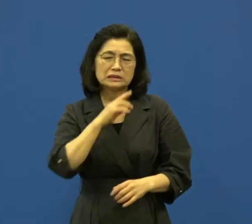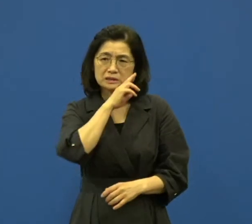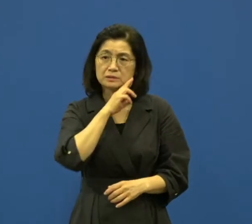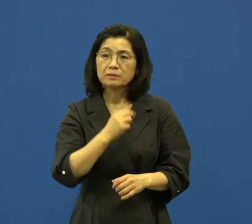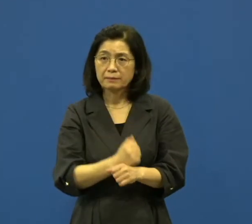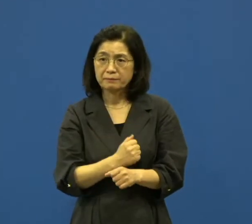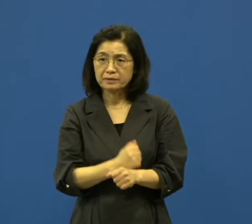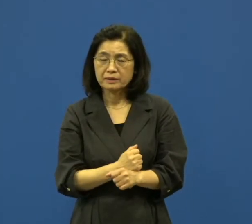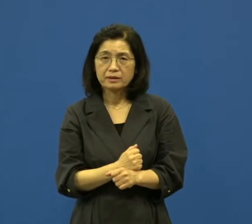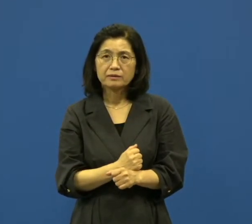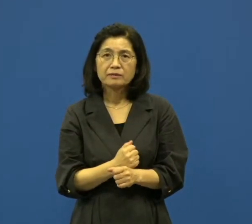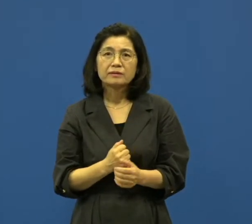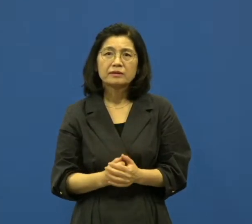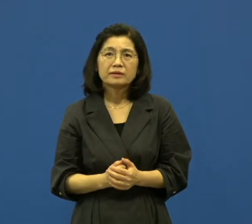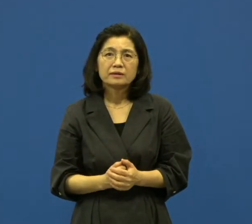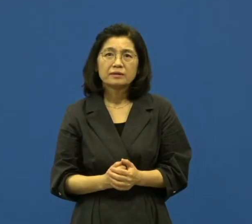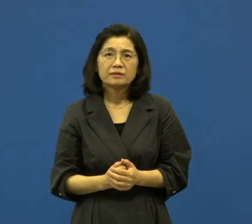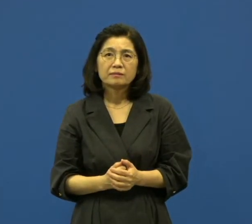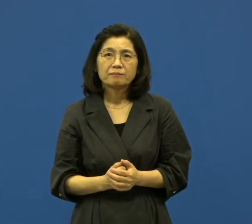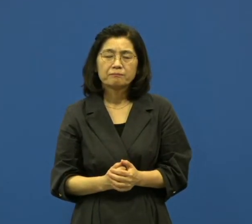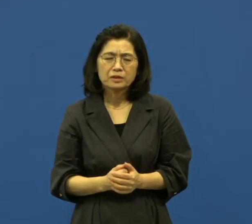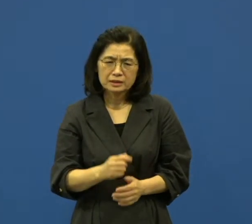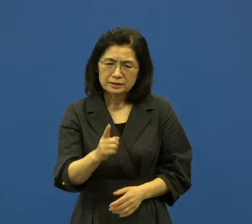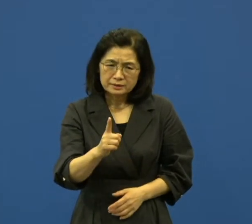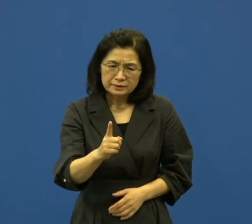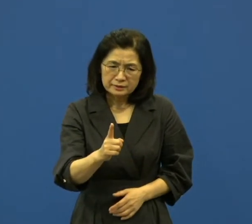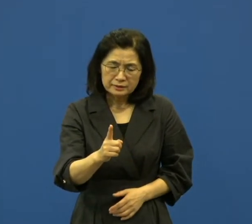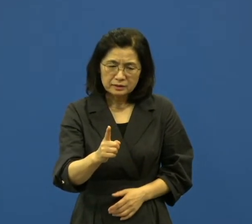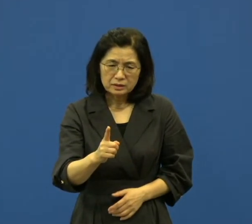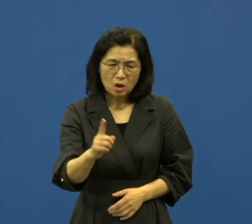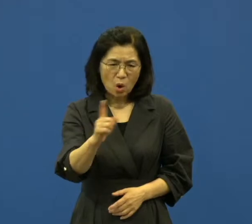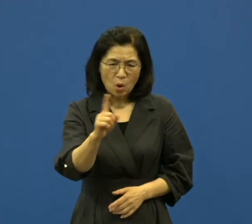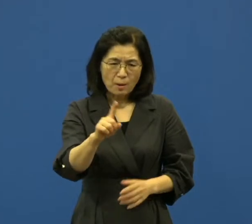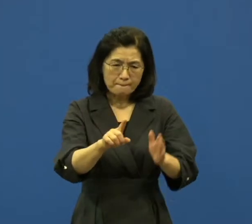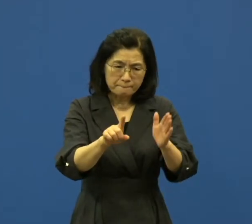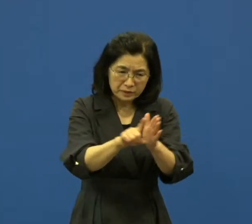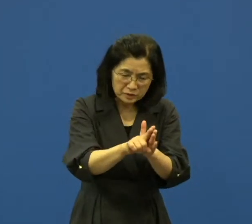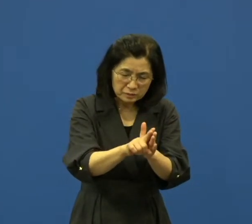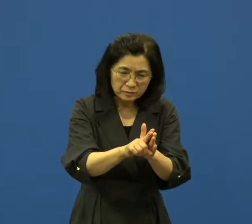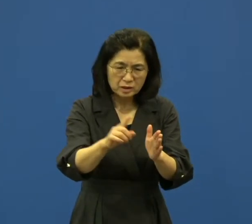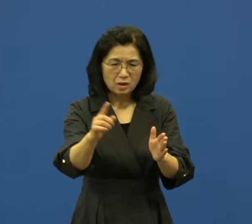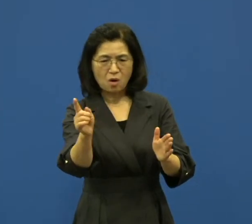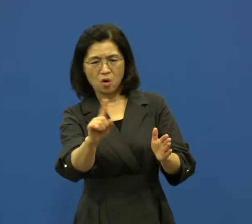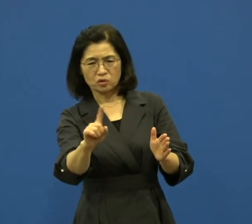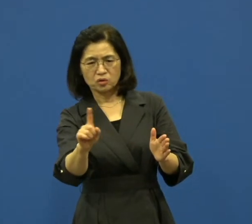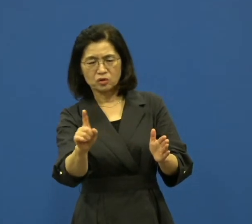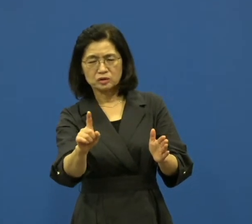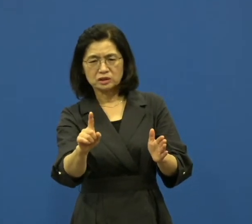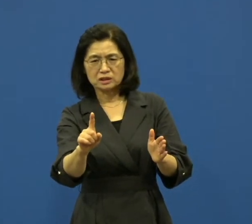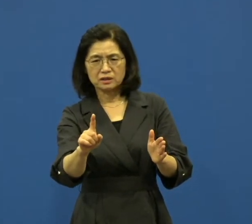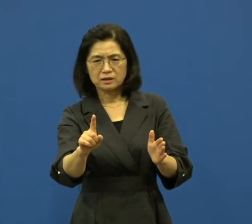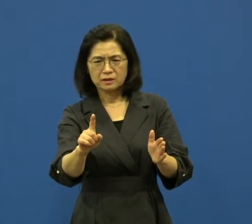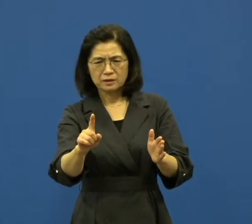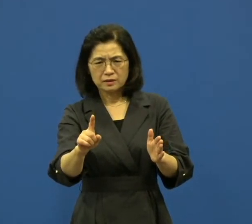그래서 사실 좀 헷갈릴 때가 있어요. 어디까지가 믿음이고 어디까지가 현실인지 경계선이 모호할 때가 있습니다.